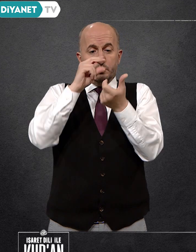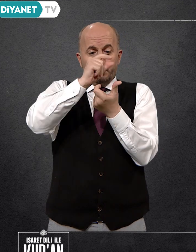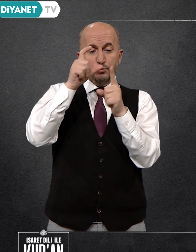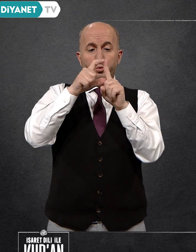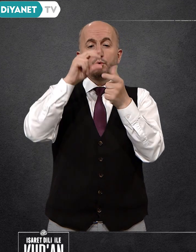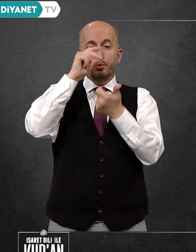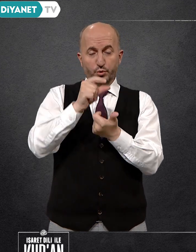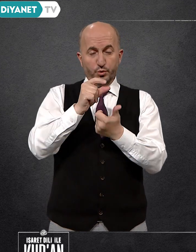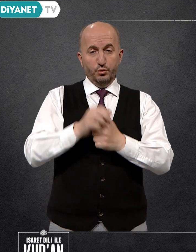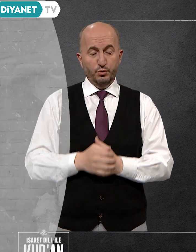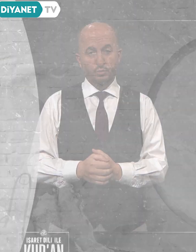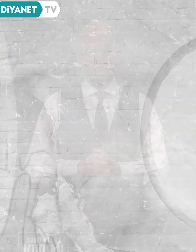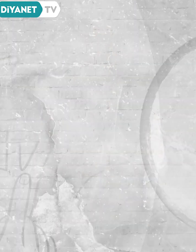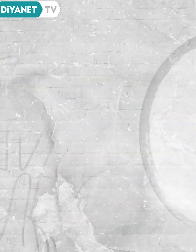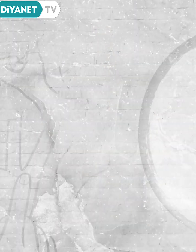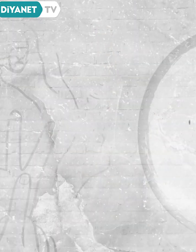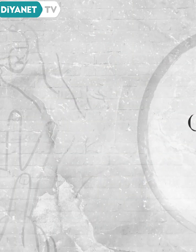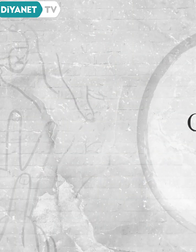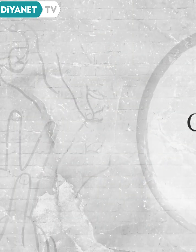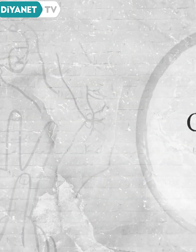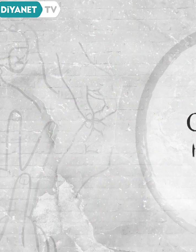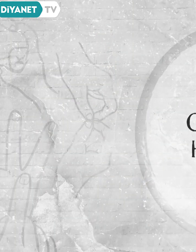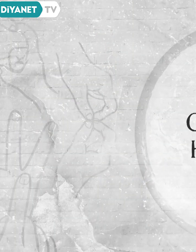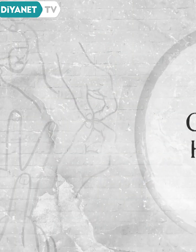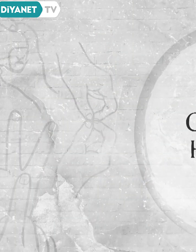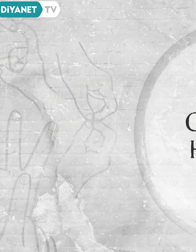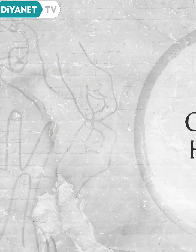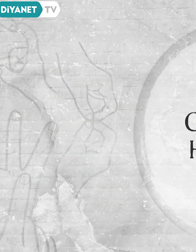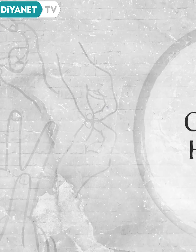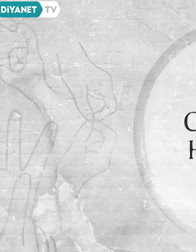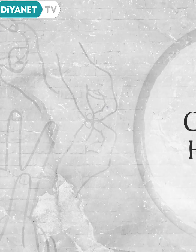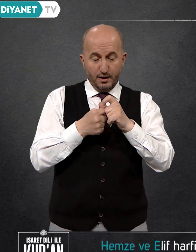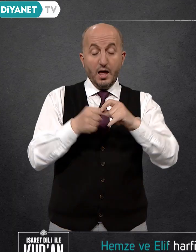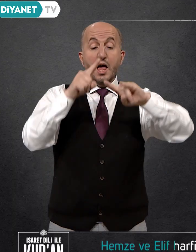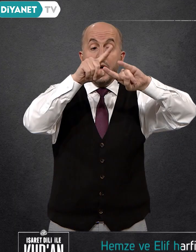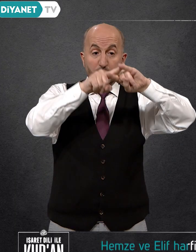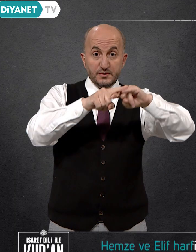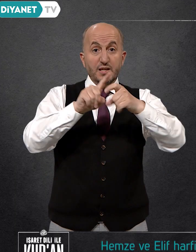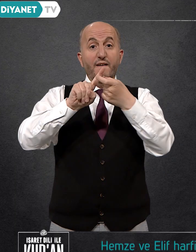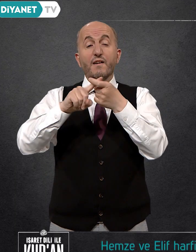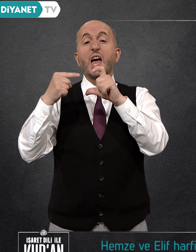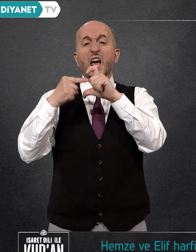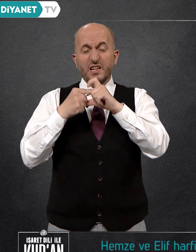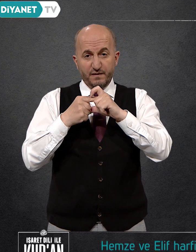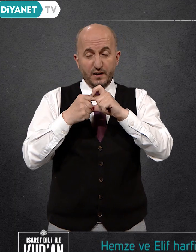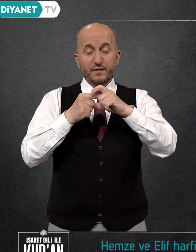büyüdü bu çizimli hem de sehem Z ve Elif harfi